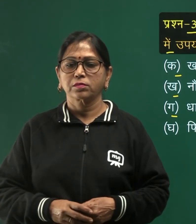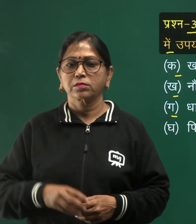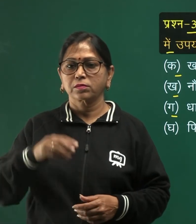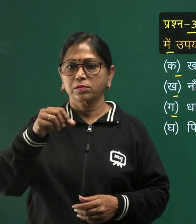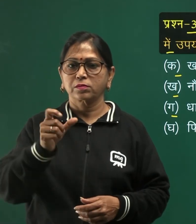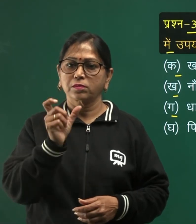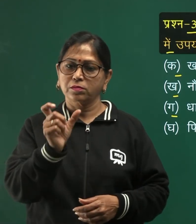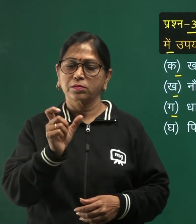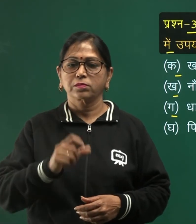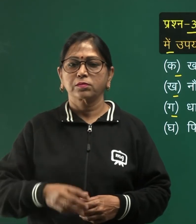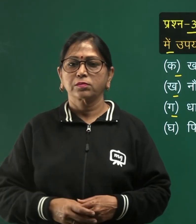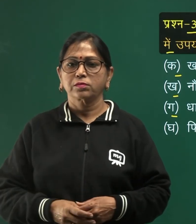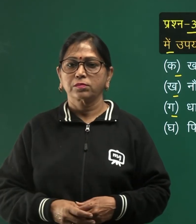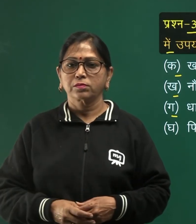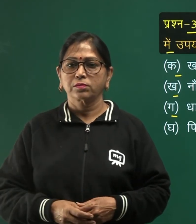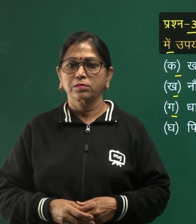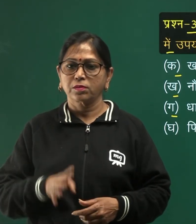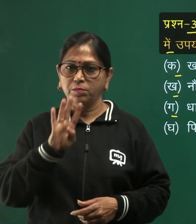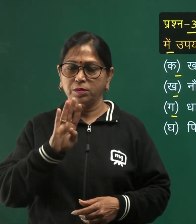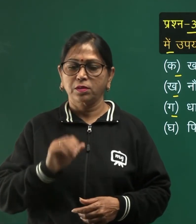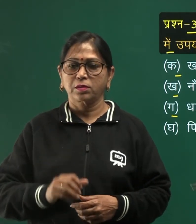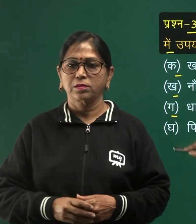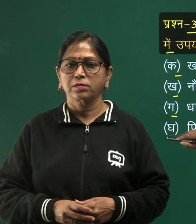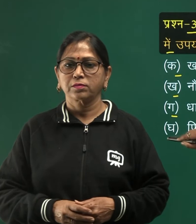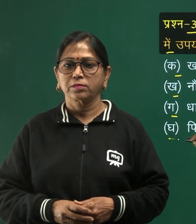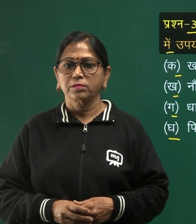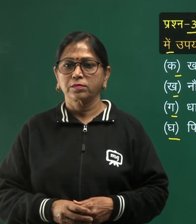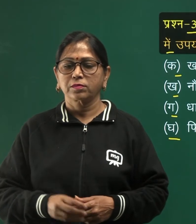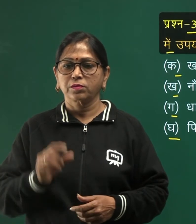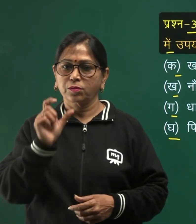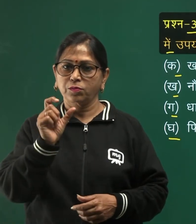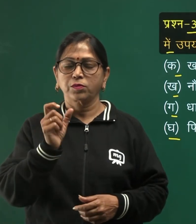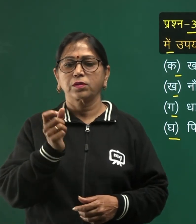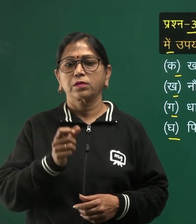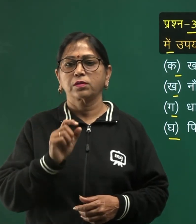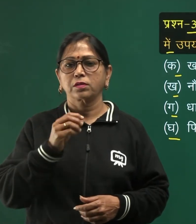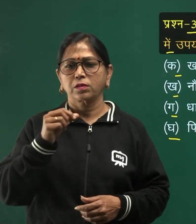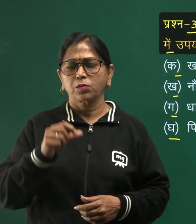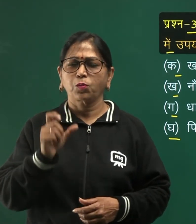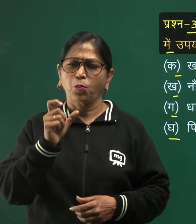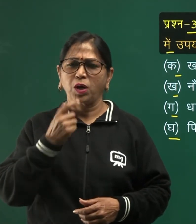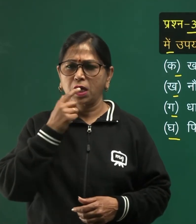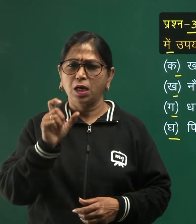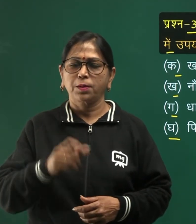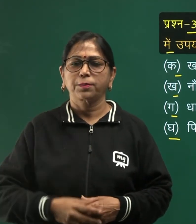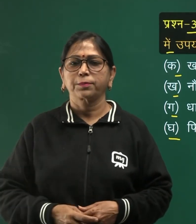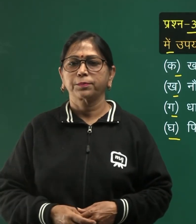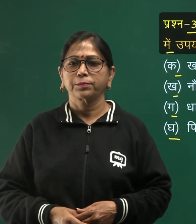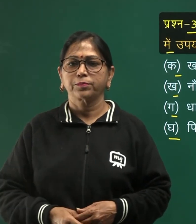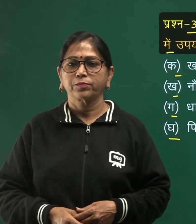नंबर तीन डावन सोडा नंबर 4 फिटकरी